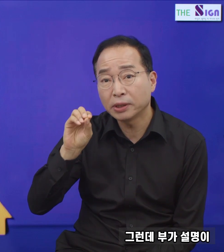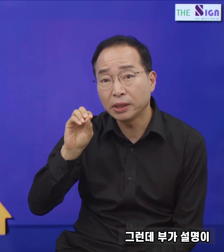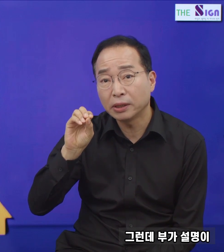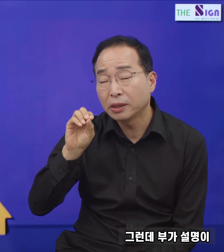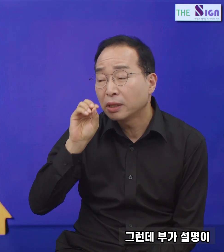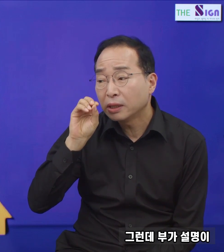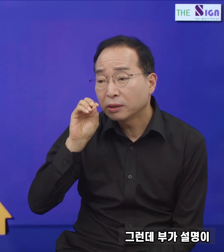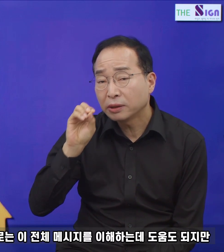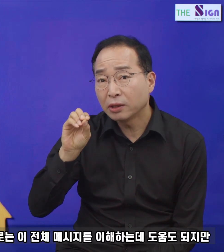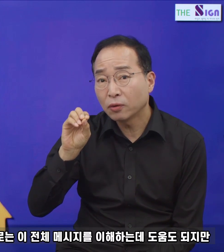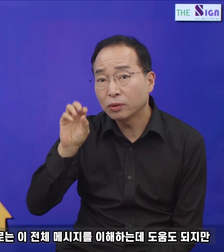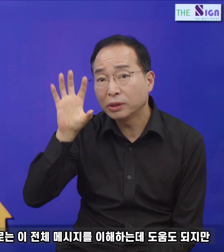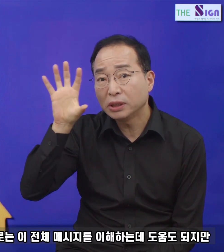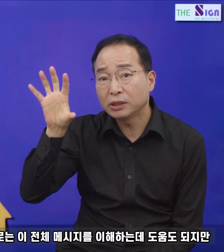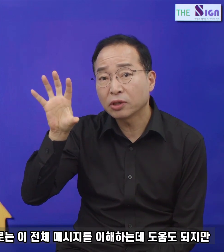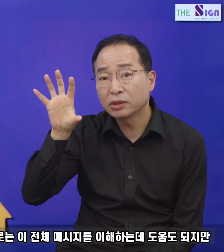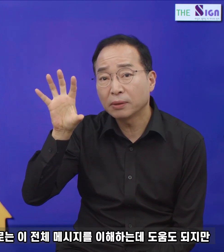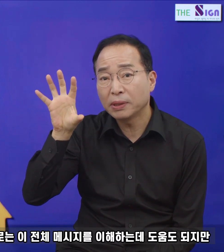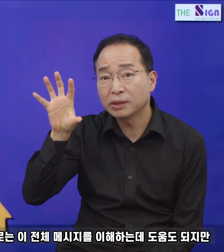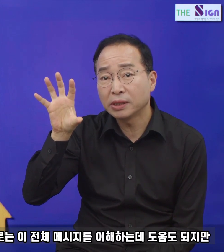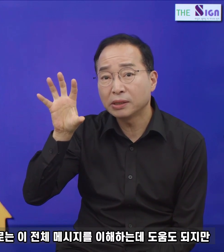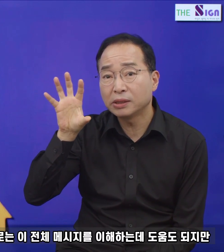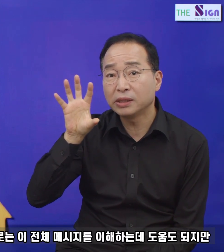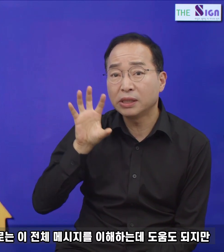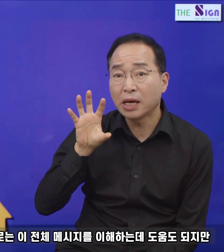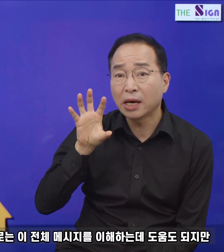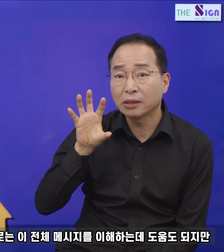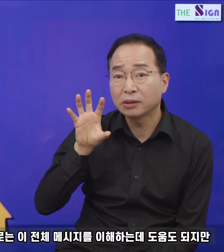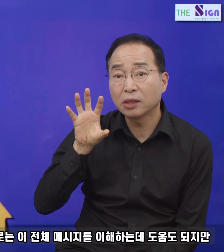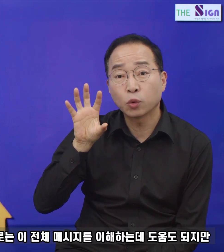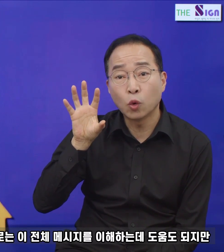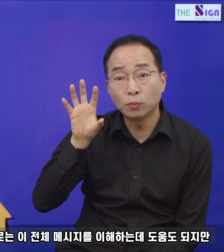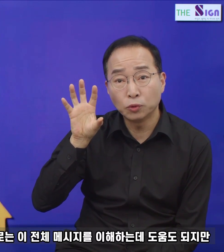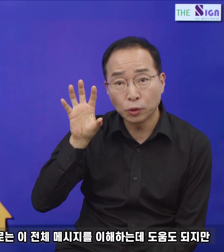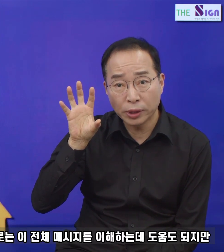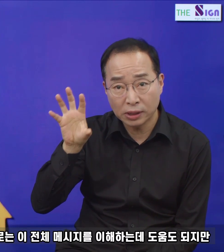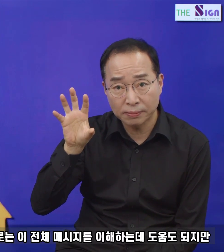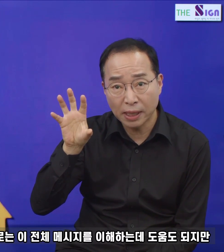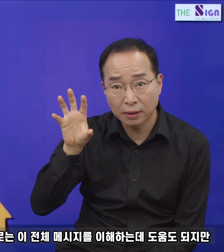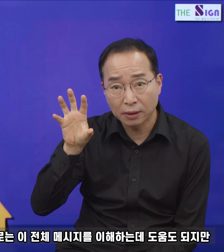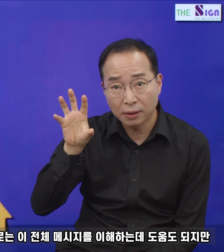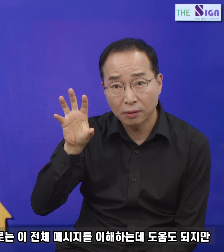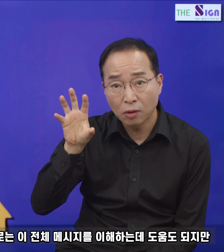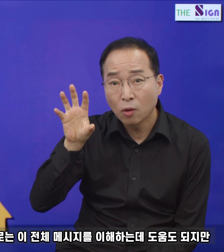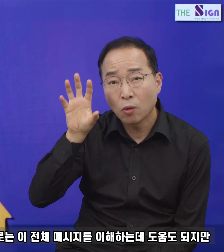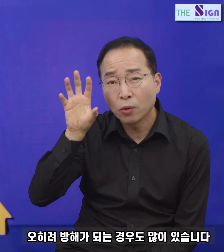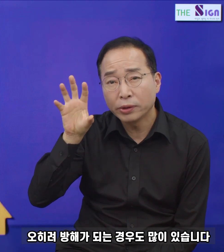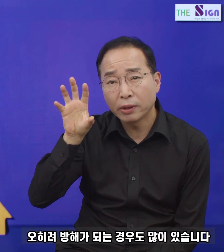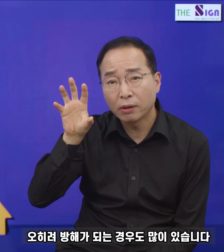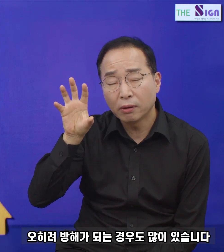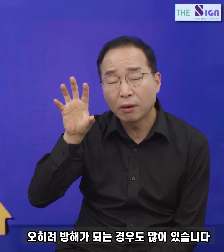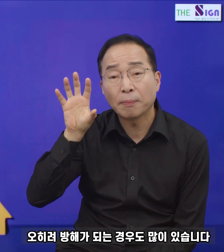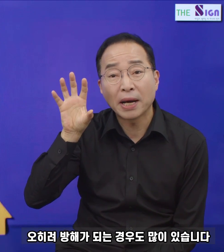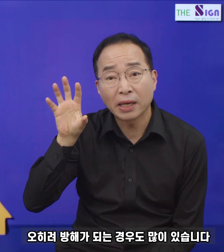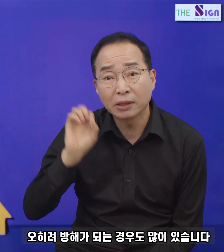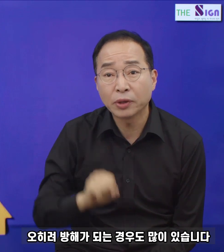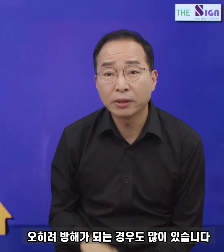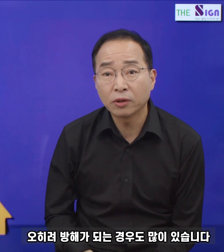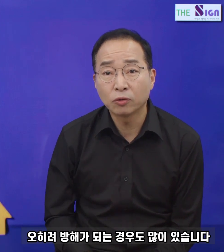설명이 때로는 이 전체 메시지를 이해하는 데 도움도 되지만 오히려 방해가 되는